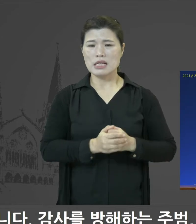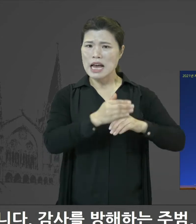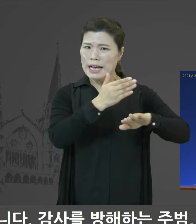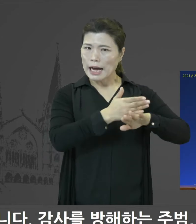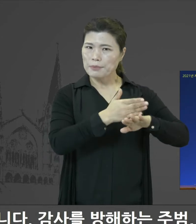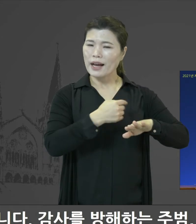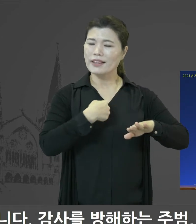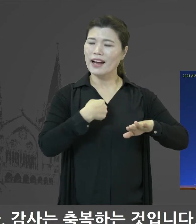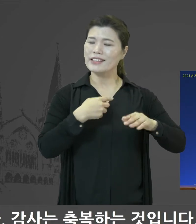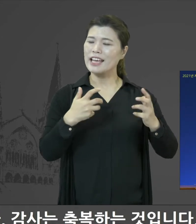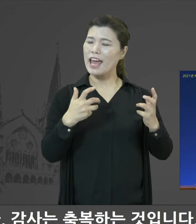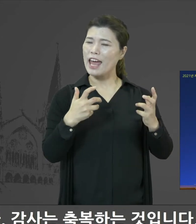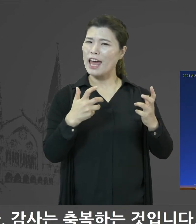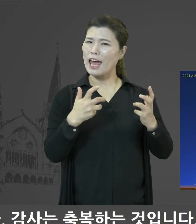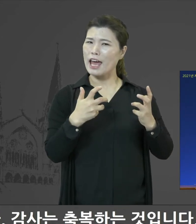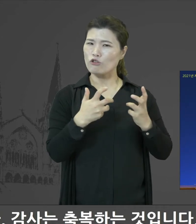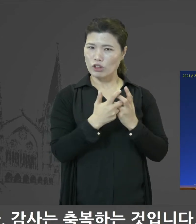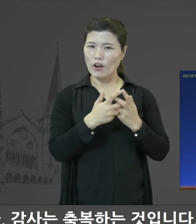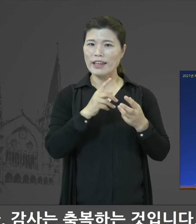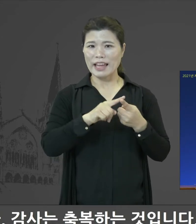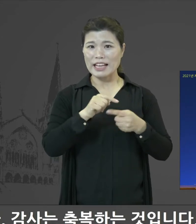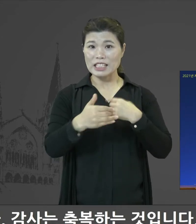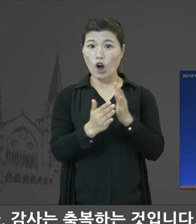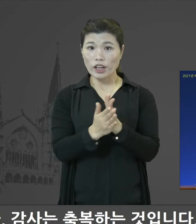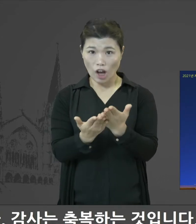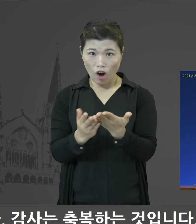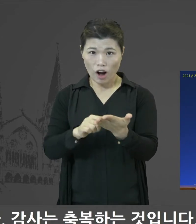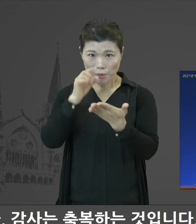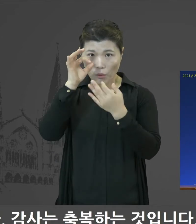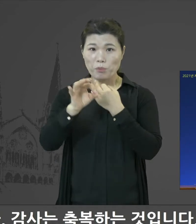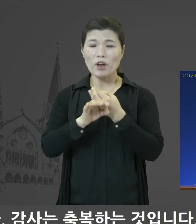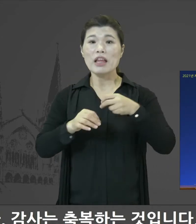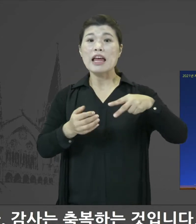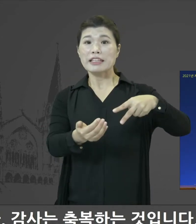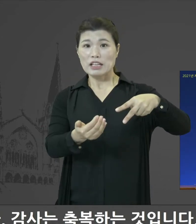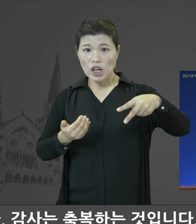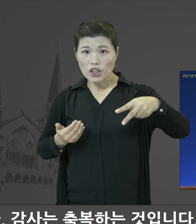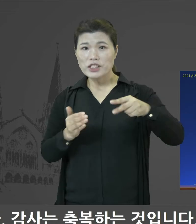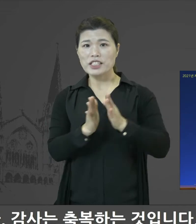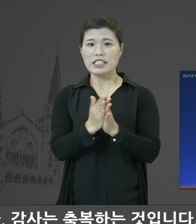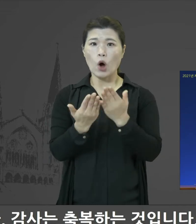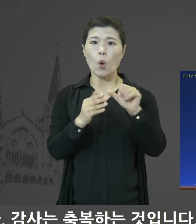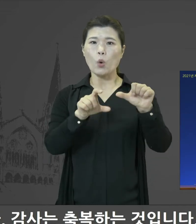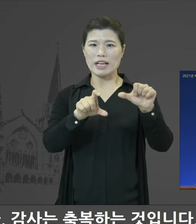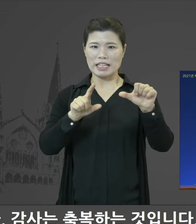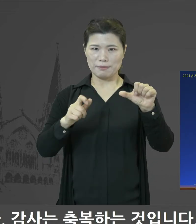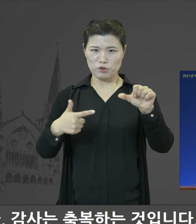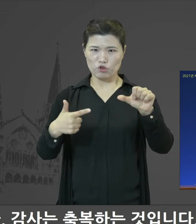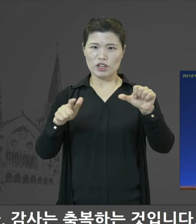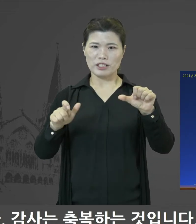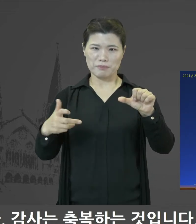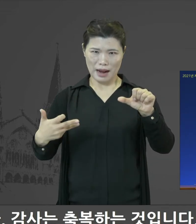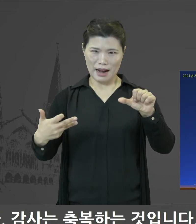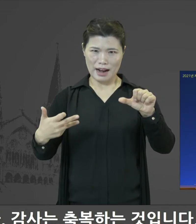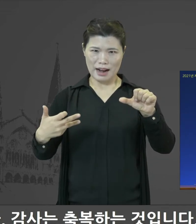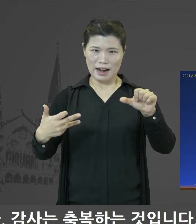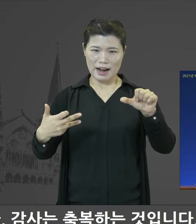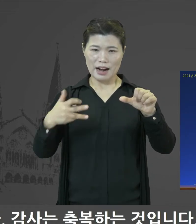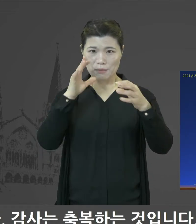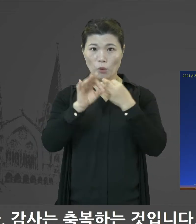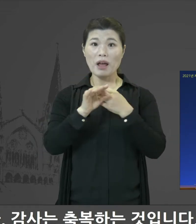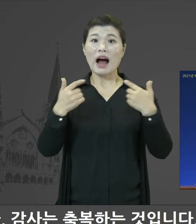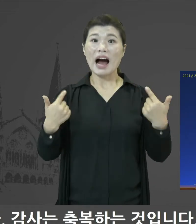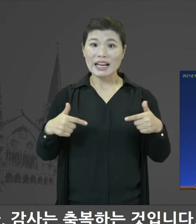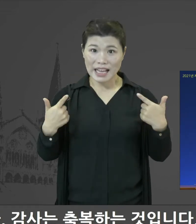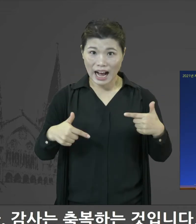채우고 있는 모습을 대표하는 성경 구절이 우리가 알고 있는 데살로니가 전서 5장 16절에서 18절인 것이죠.